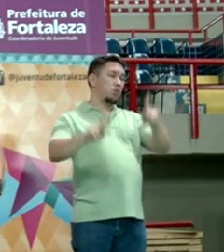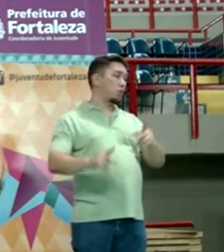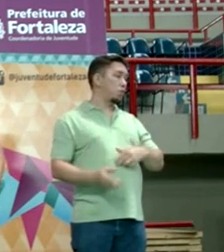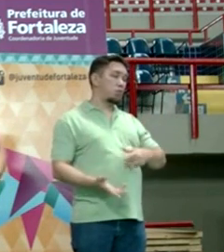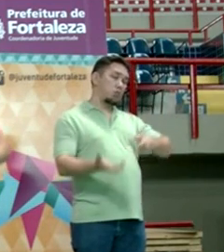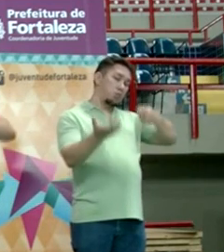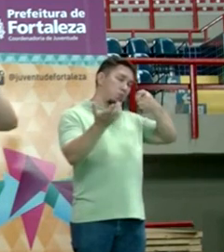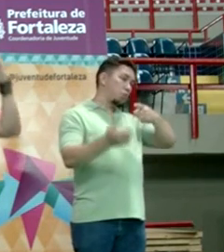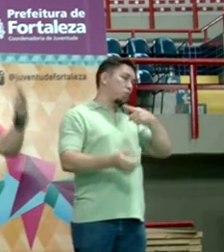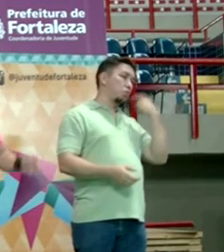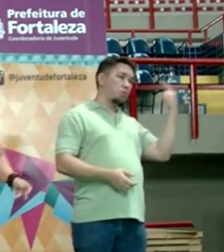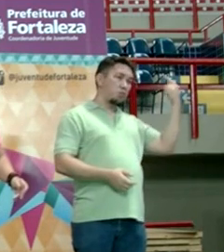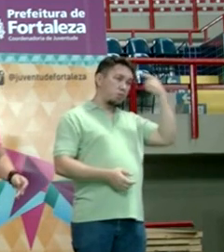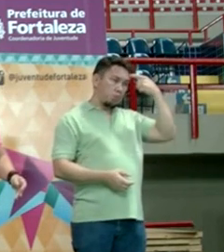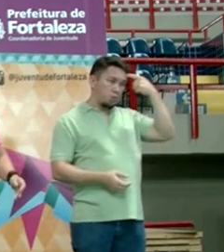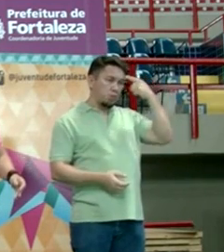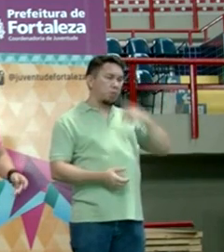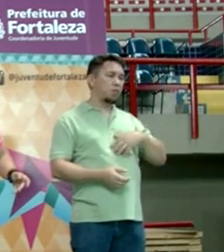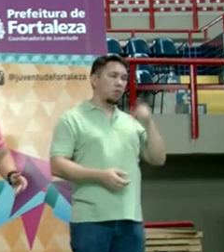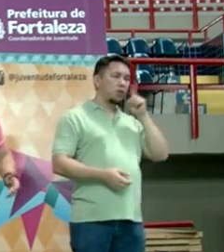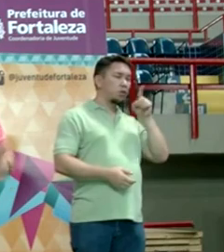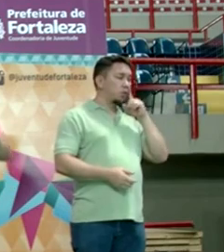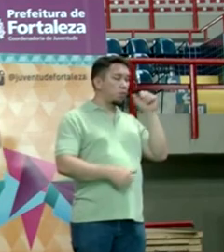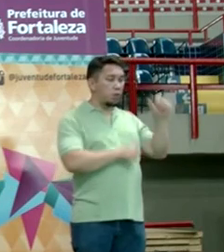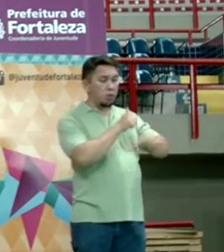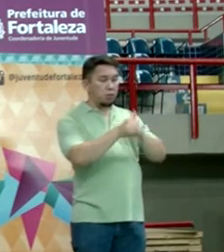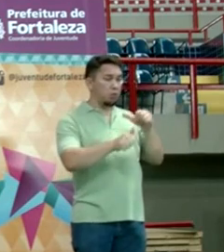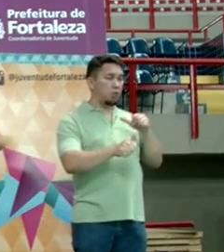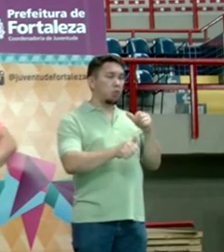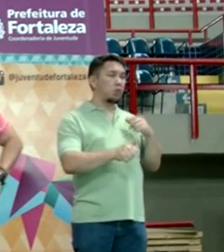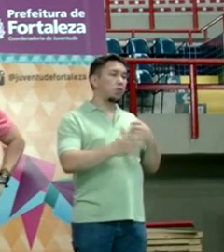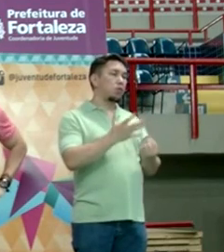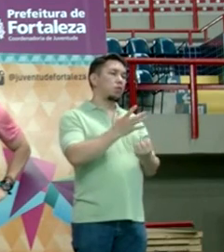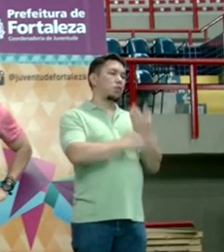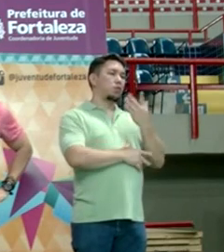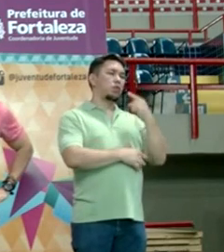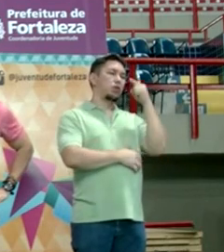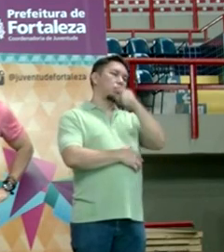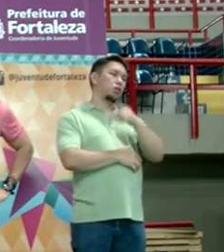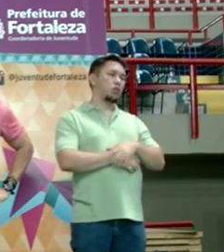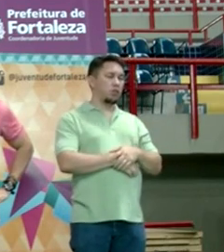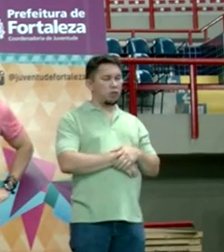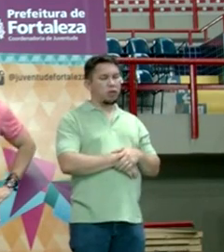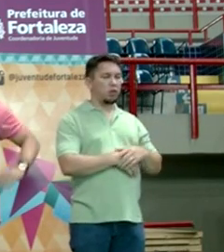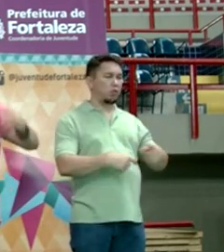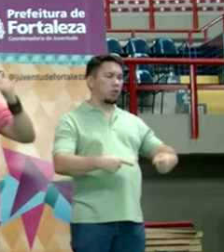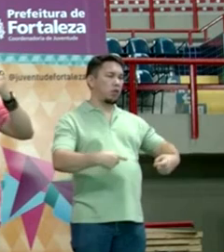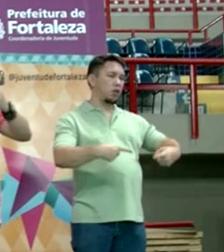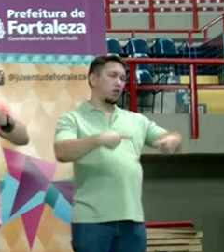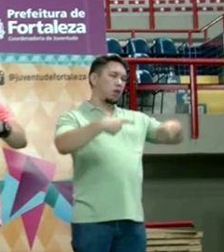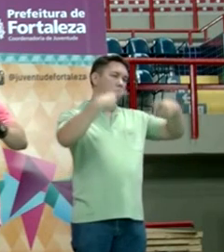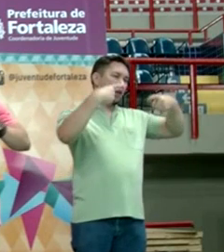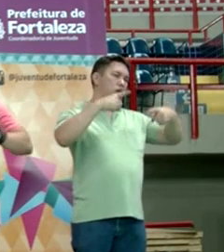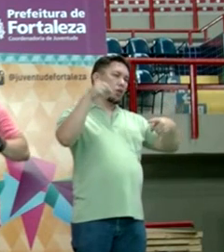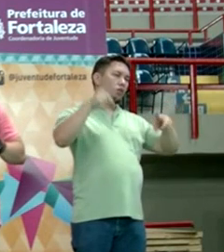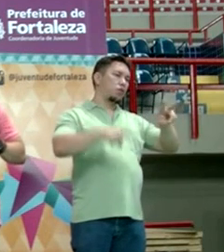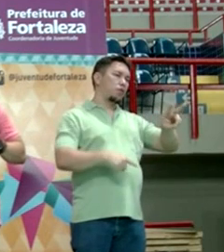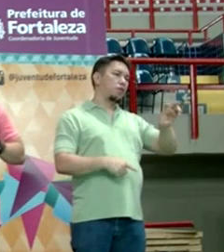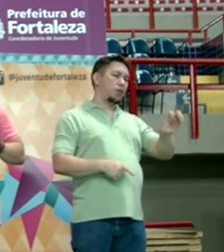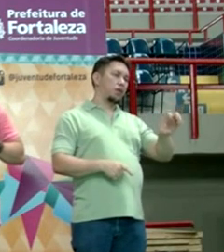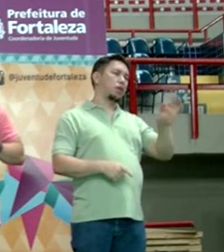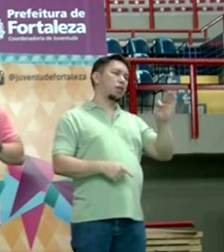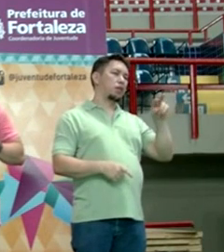estava tão tenso que o governo americano precisava desviar o foco. Inventou a Guerra do Vietnã. Uma guerra sem